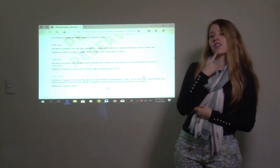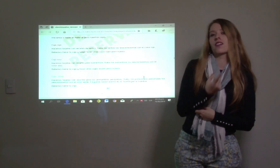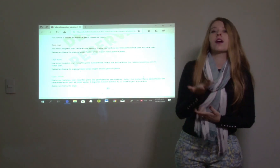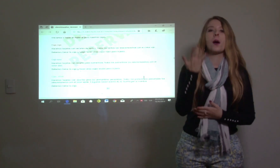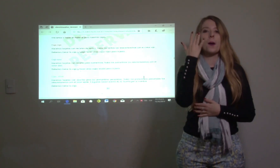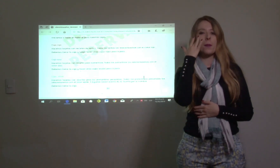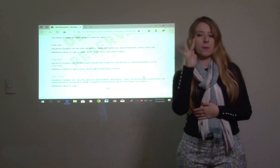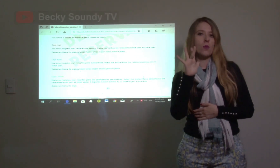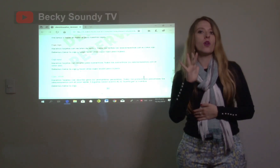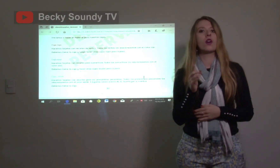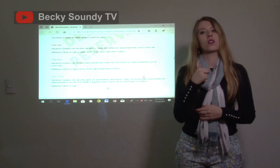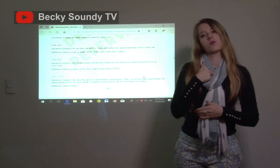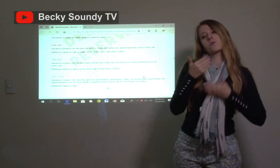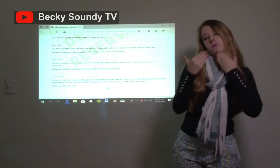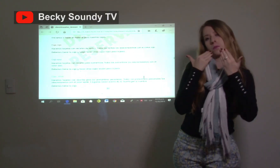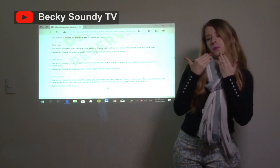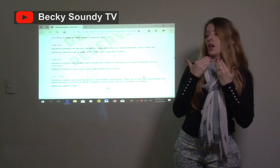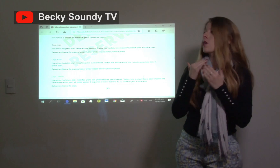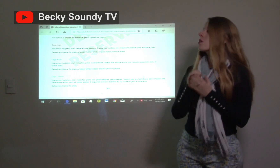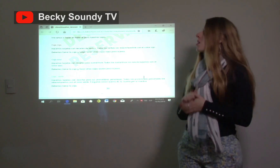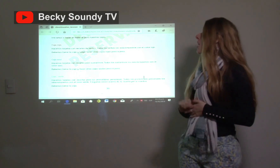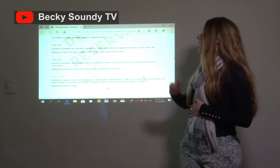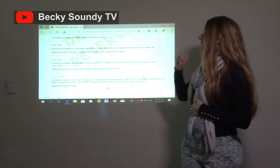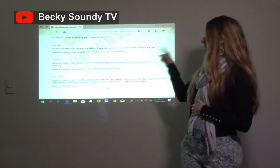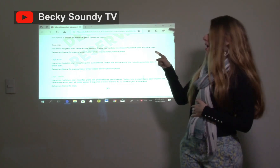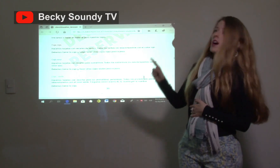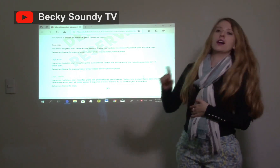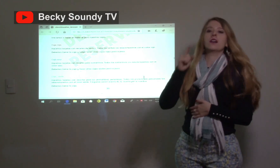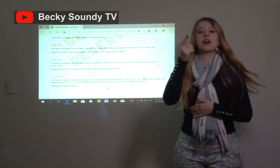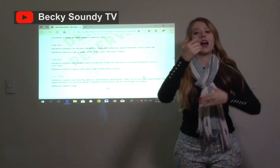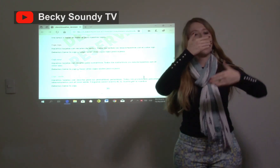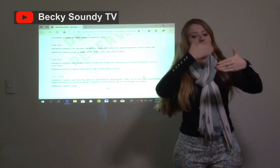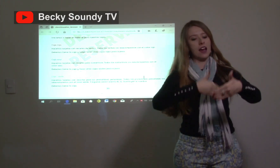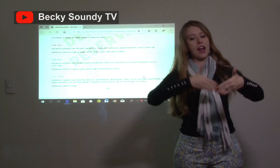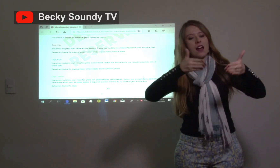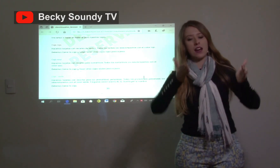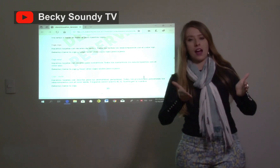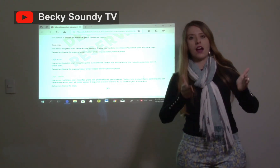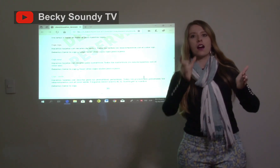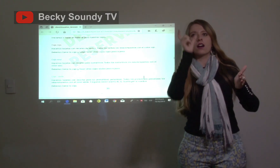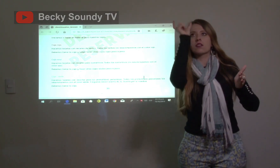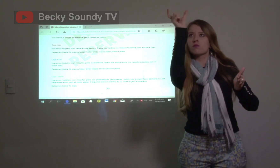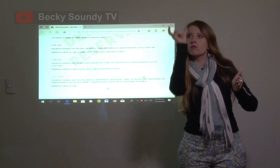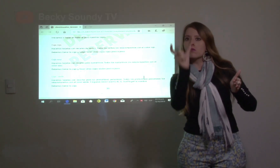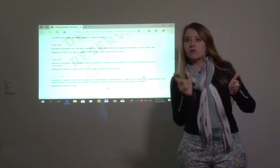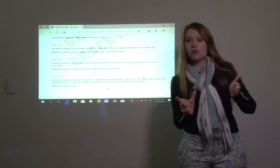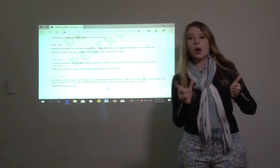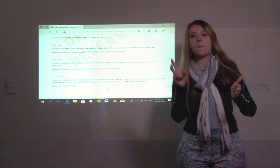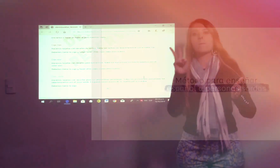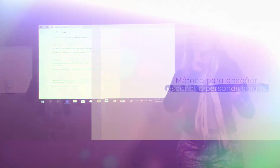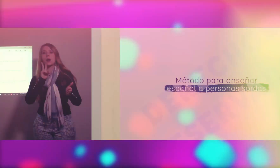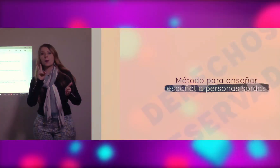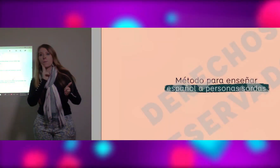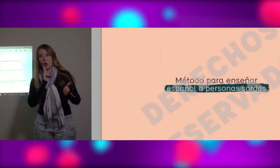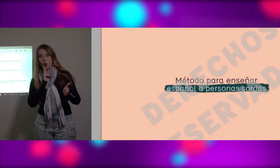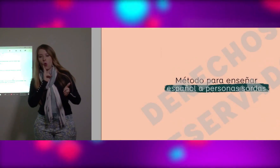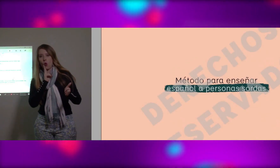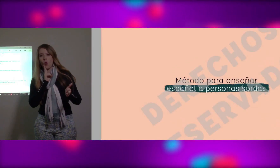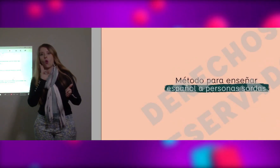para personas sordas. Vamos a probar unos ejemplos. Hay una caja con palabras de